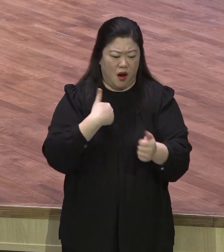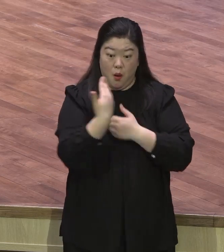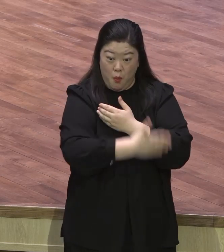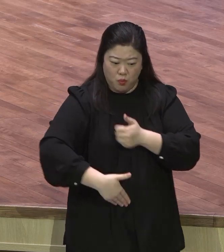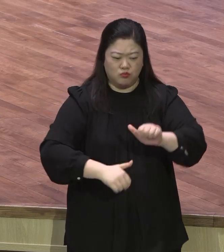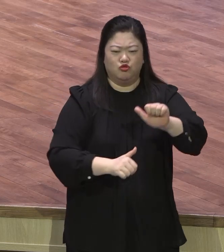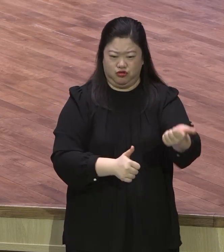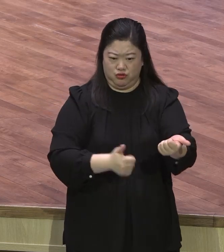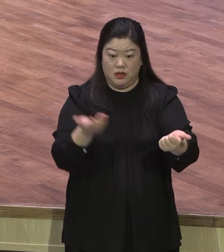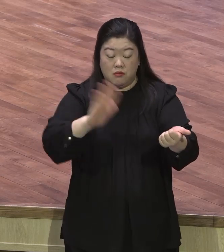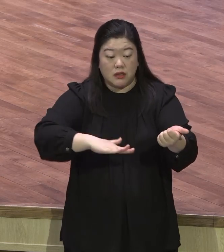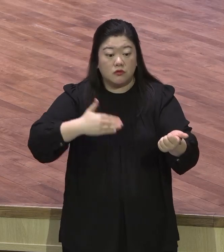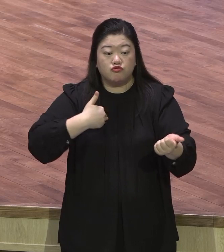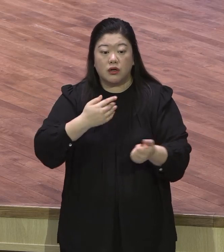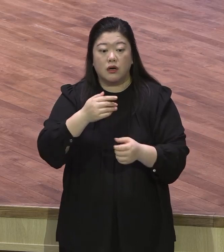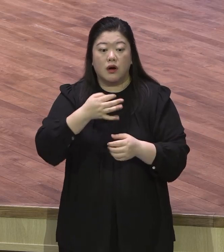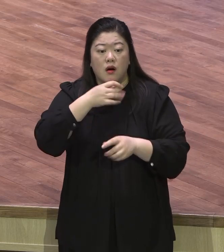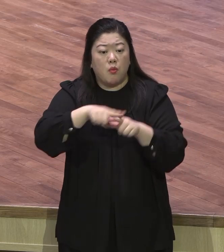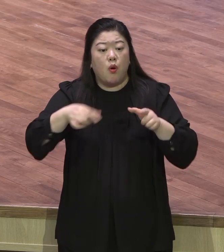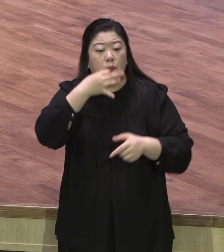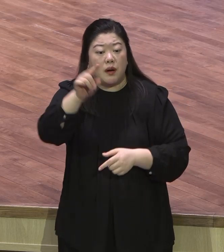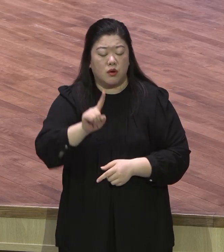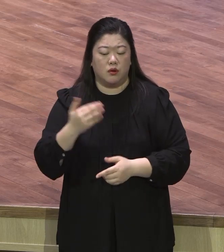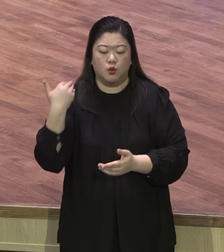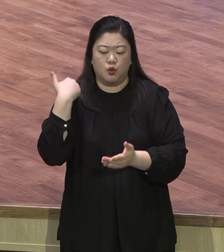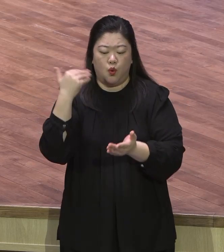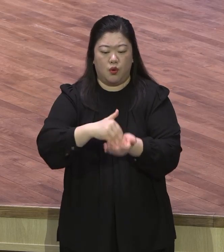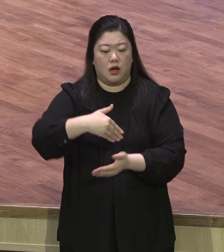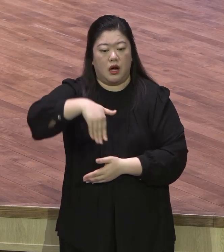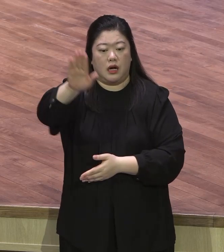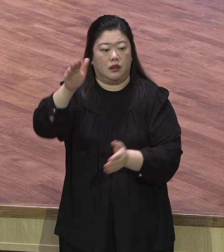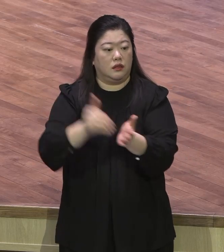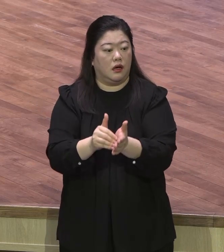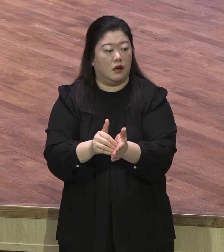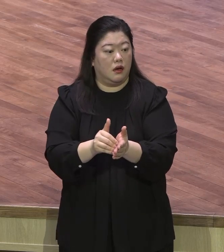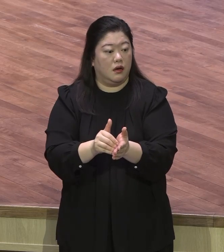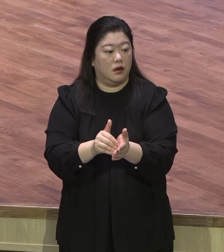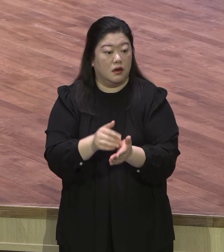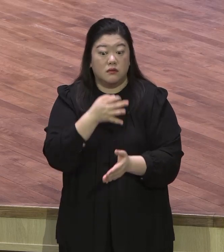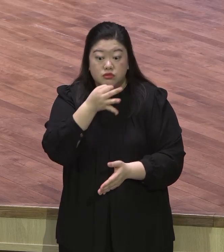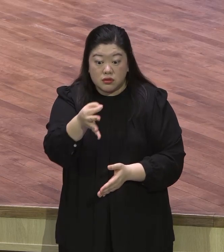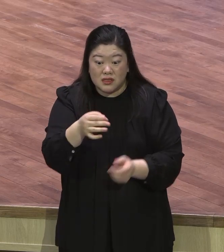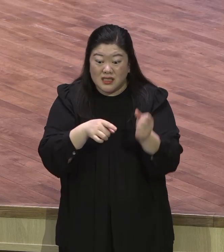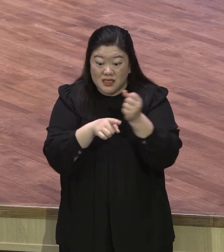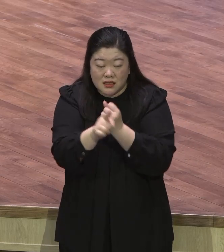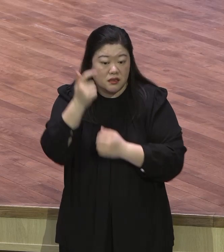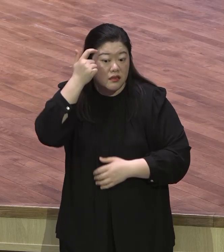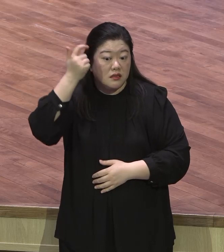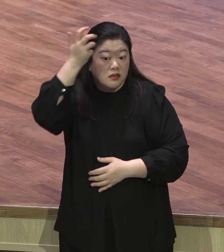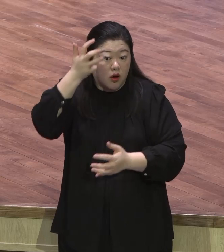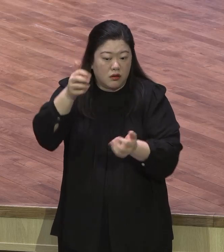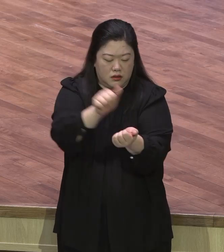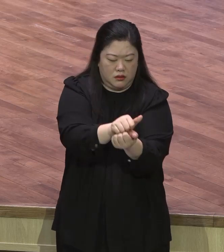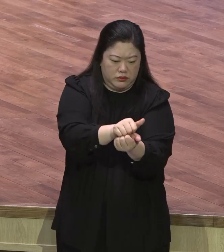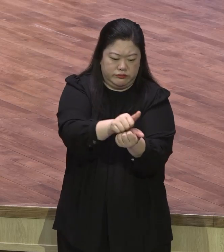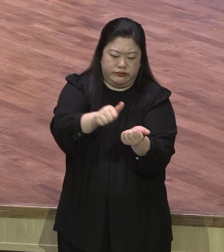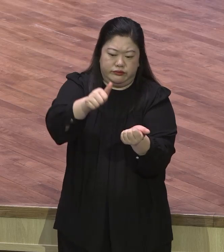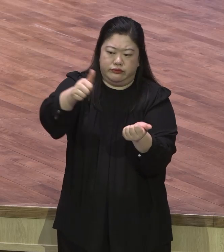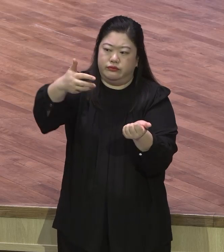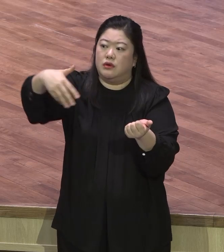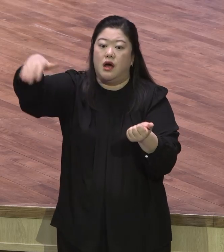환송식이 영혼 천국으로 육체는 흙으로 예수님 오시면 다시 영혼 영주 합해서 천연동 왕론을